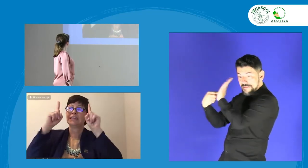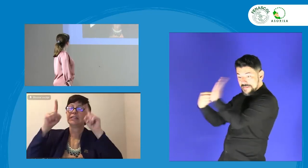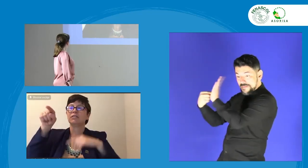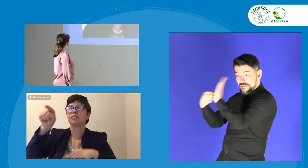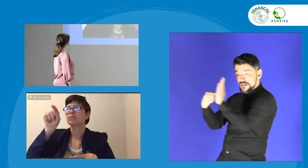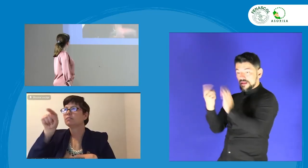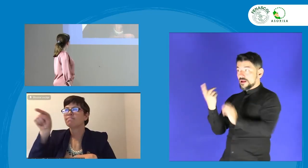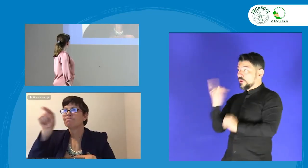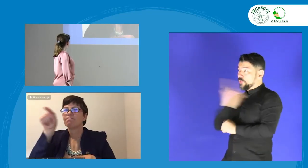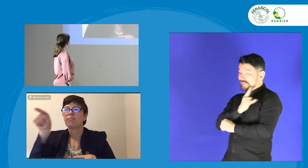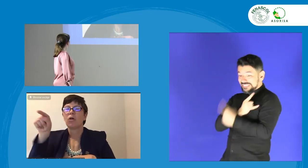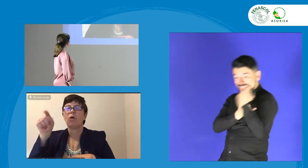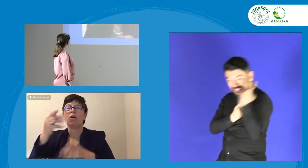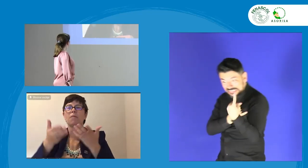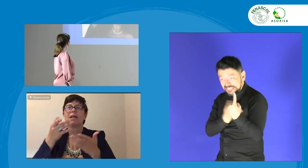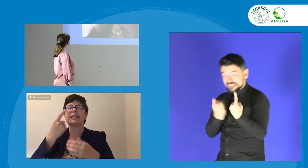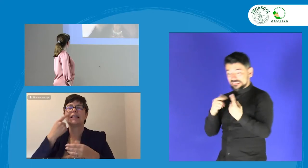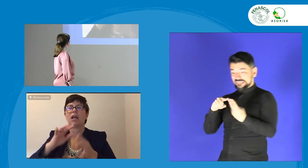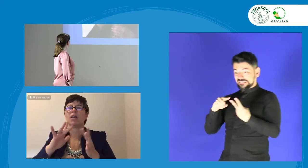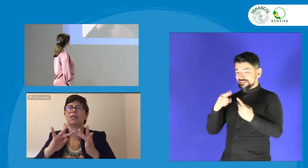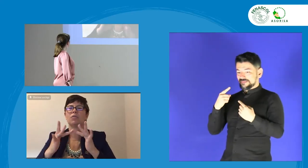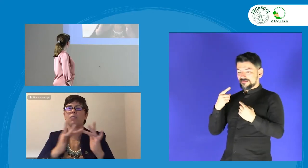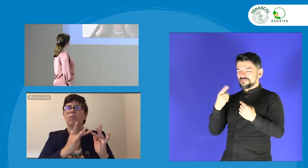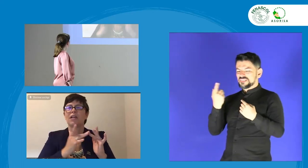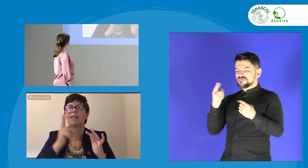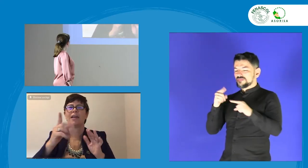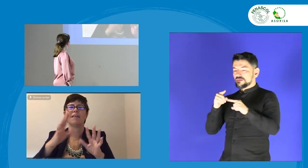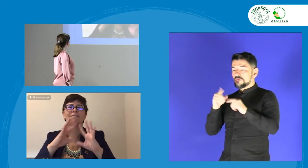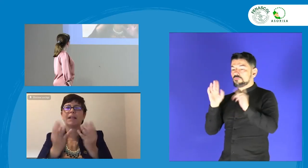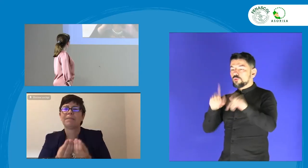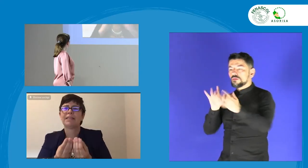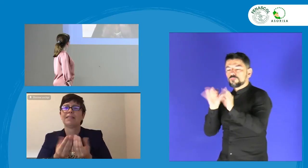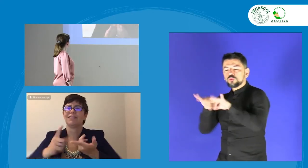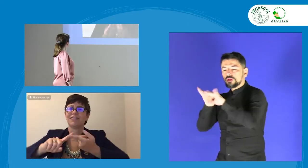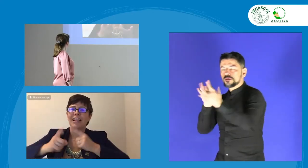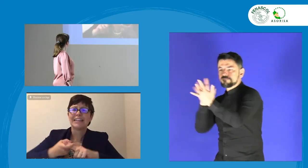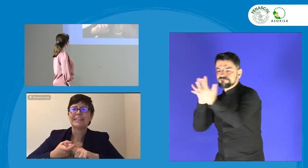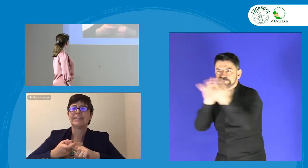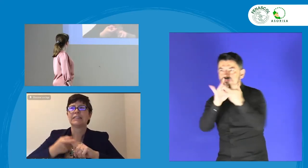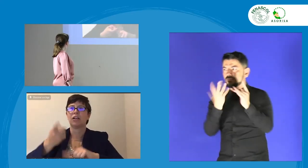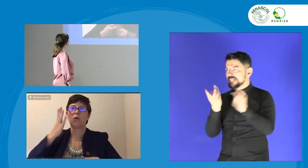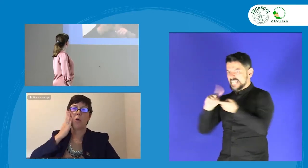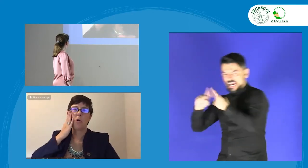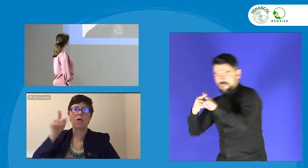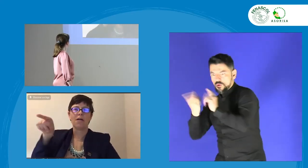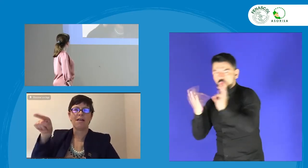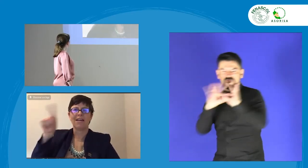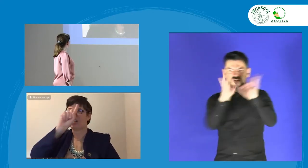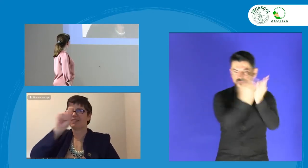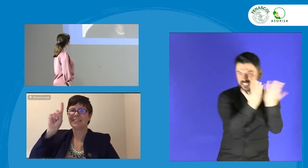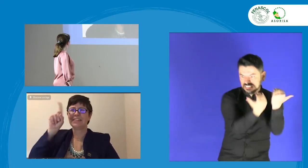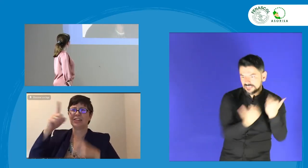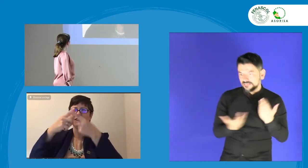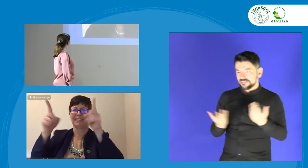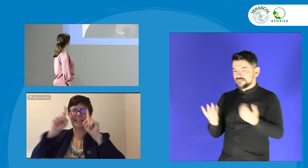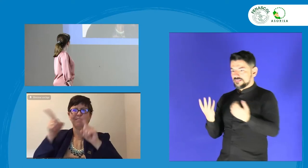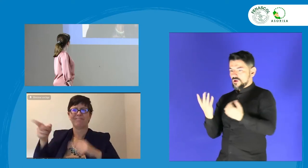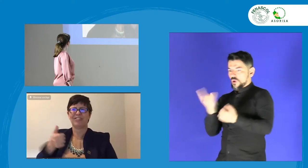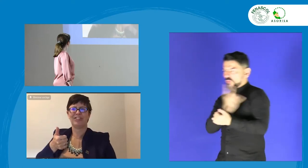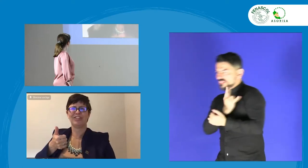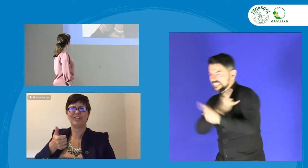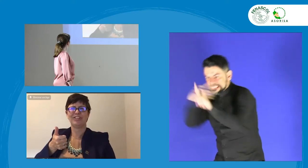a gobierno utilizando estas herramientas legales. Busque la manera de conectarse también con las